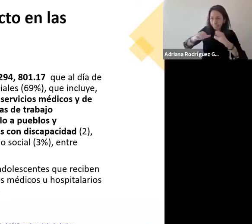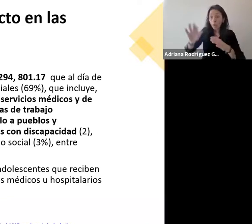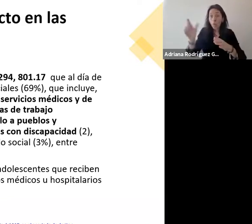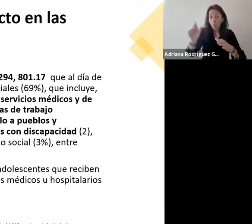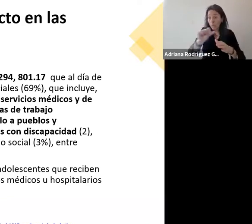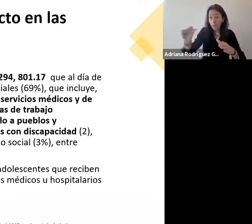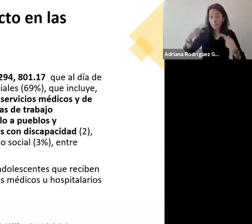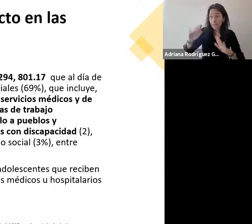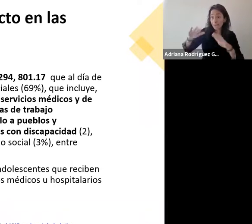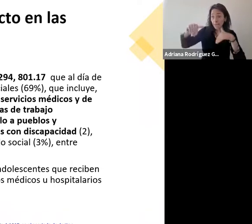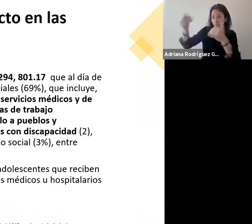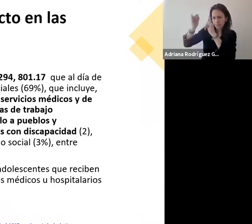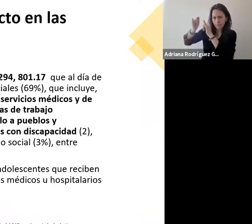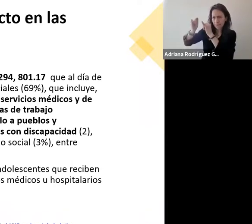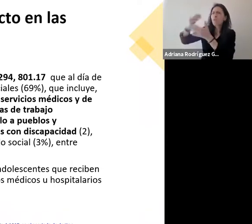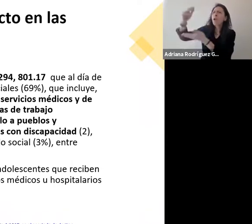personas físicas